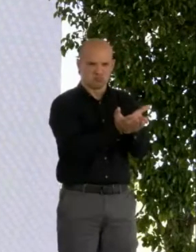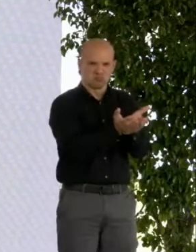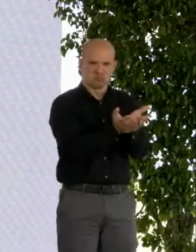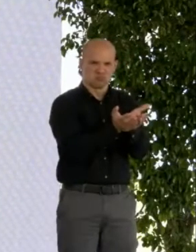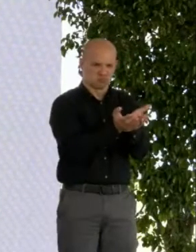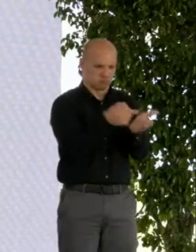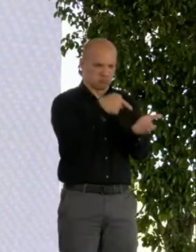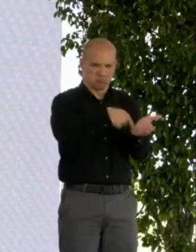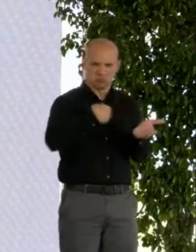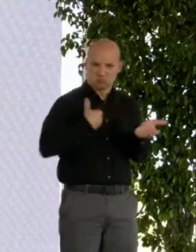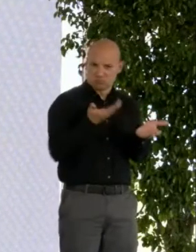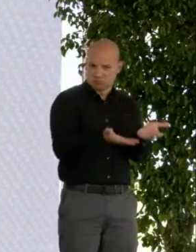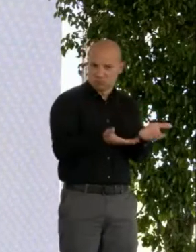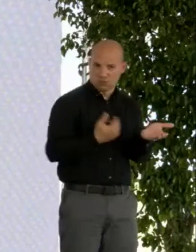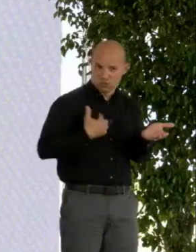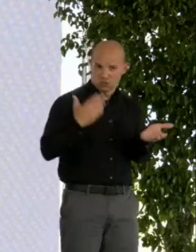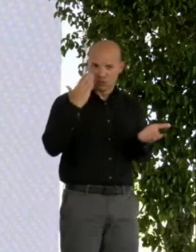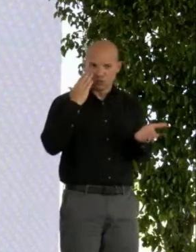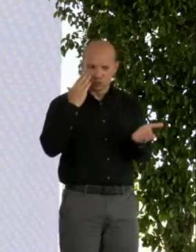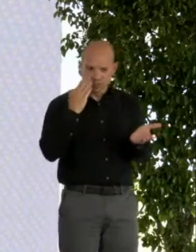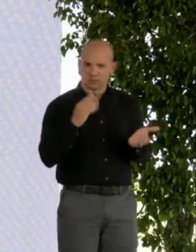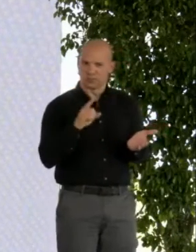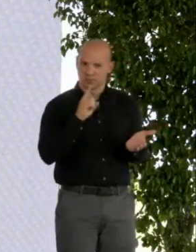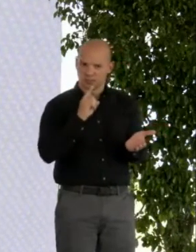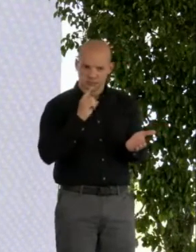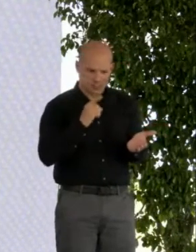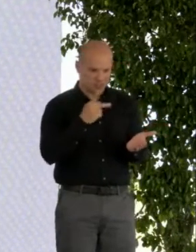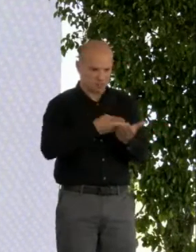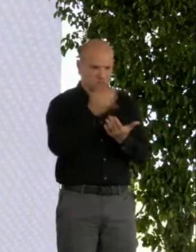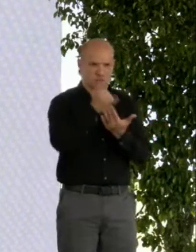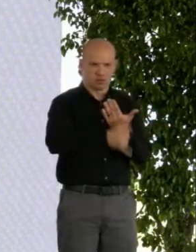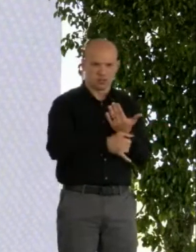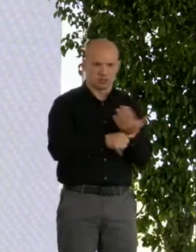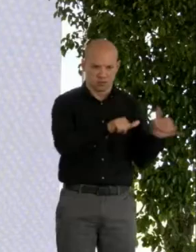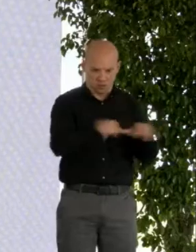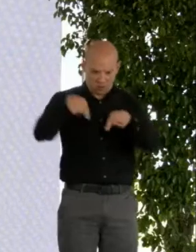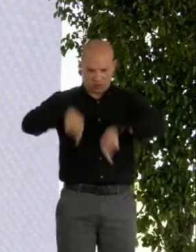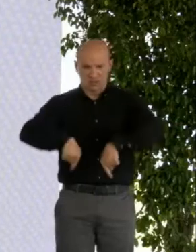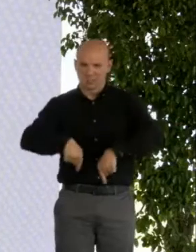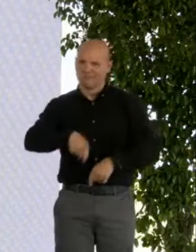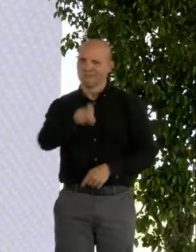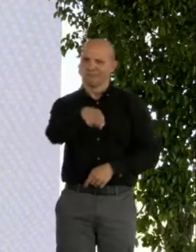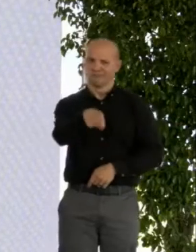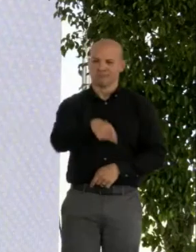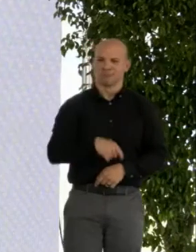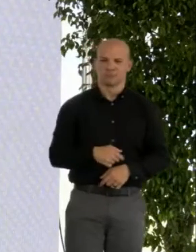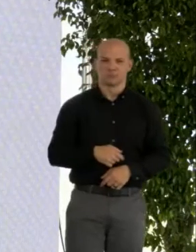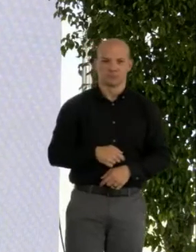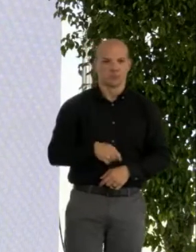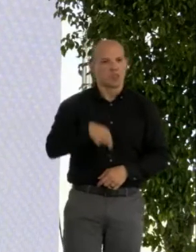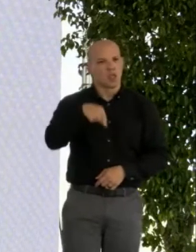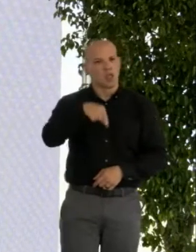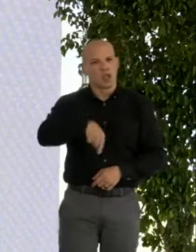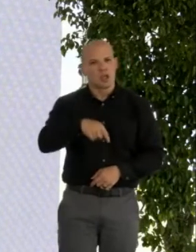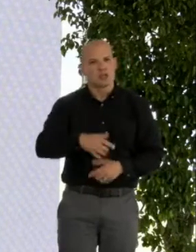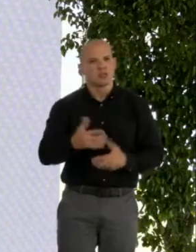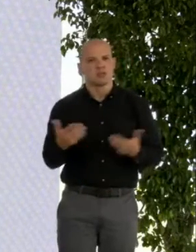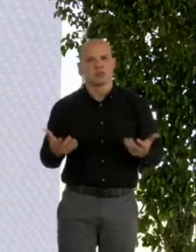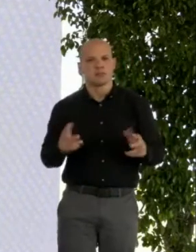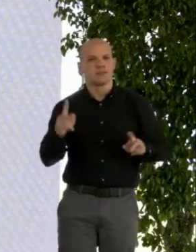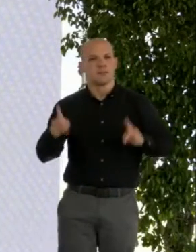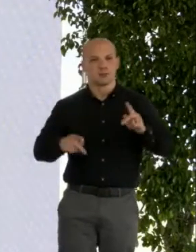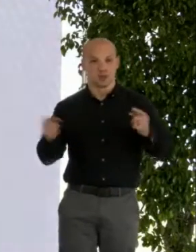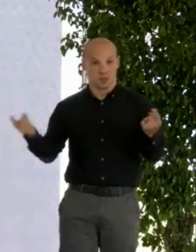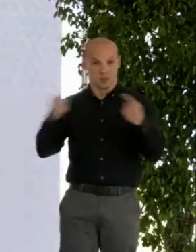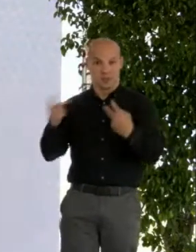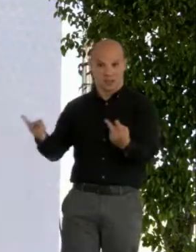y reconozco de primera mano la falta que hacen proyectos como este. Esta área es parte de la cara que le presentamos a nuestros visitantes